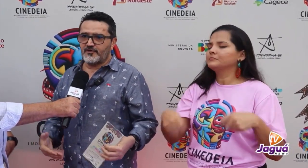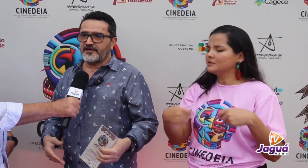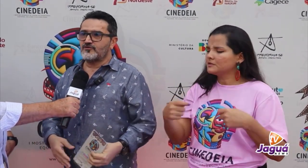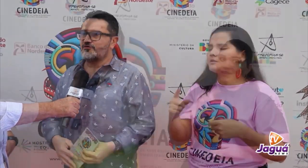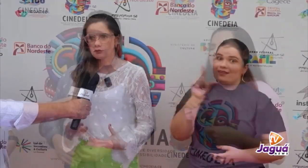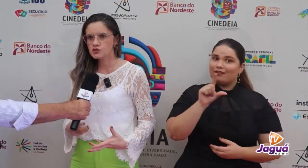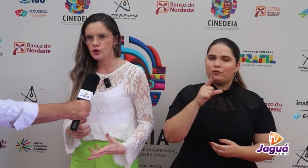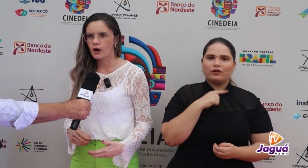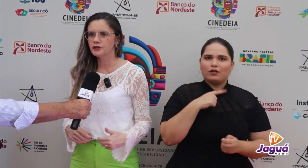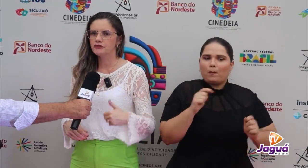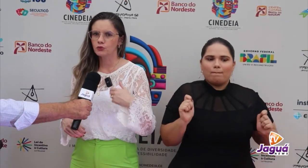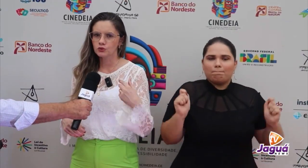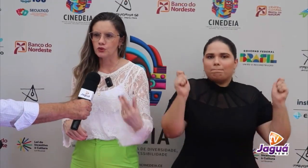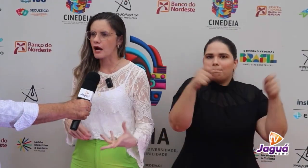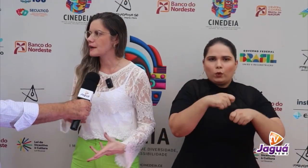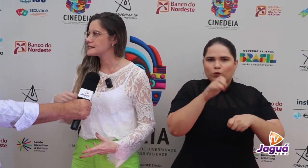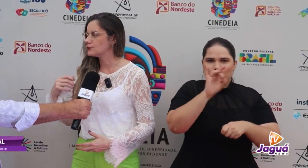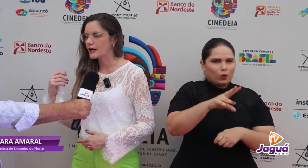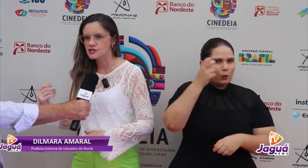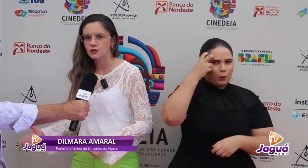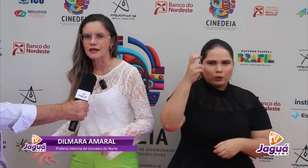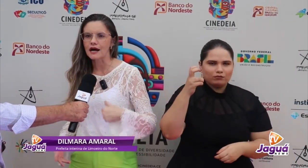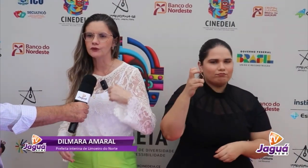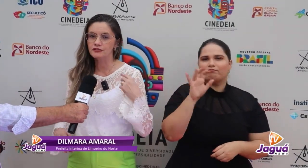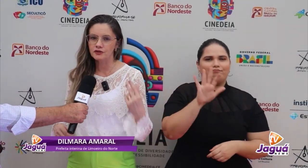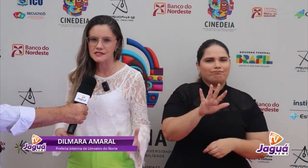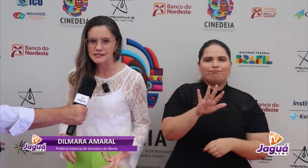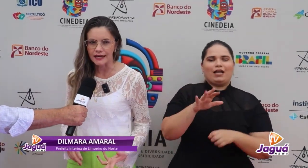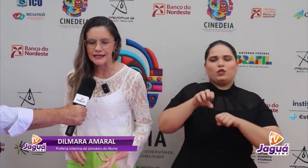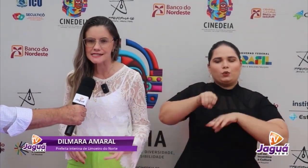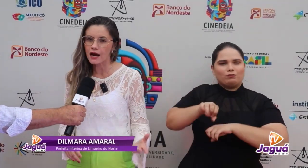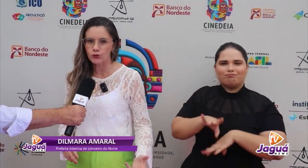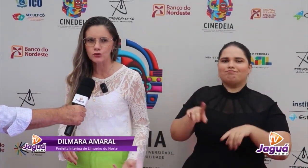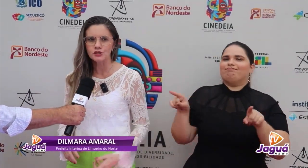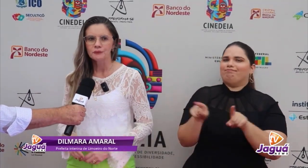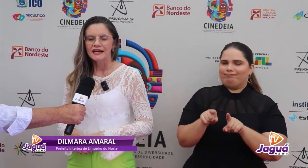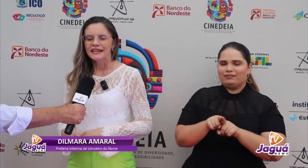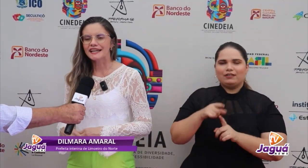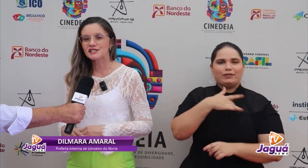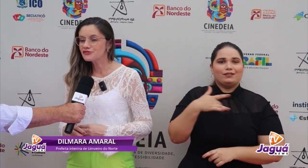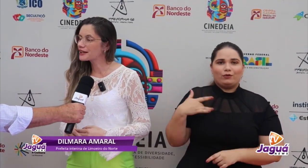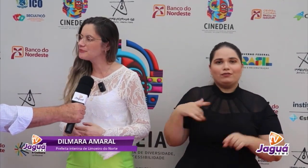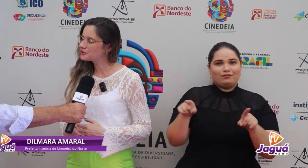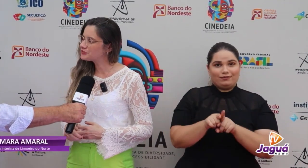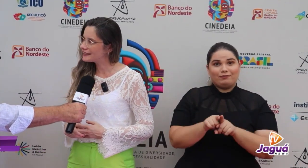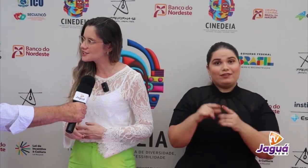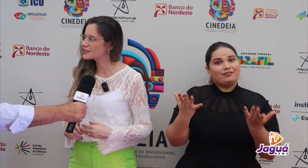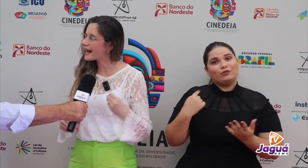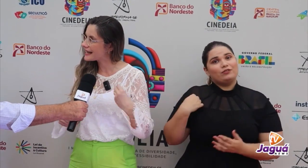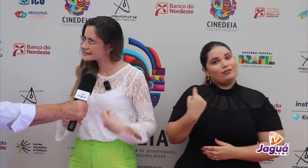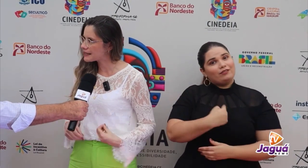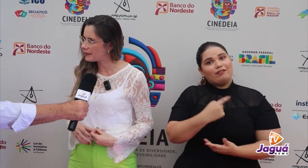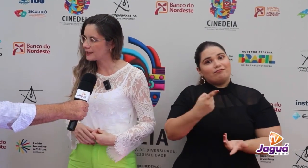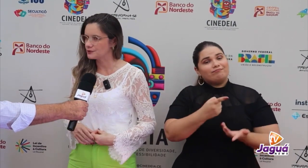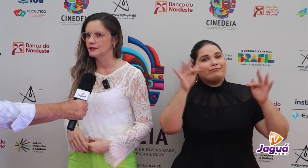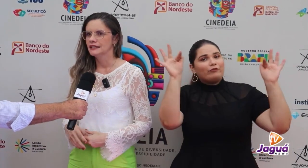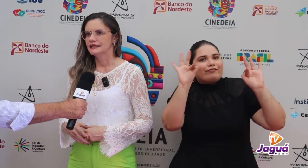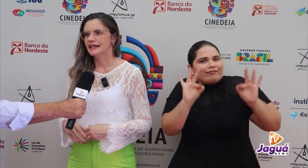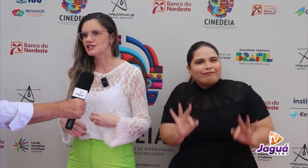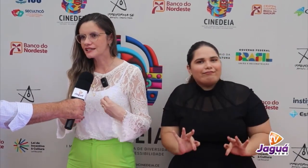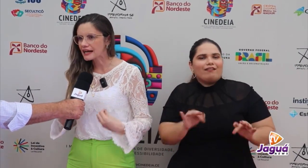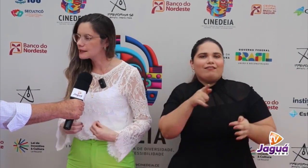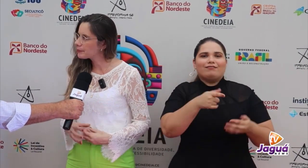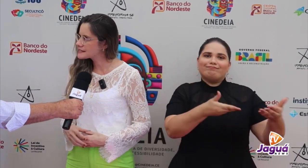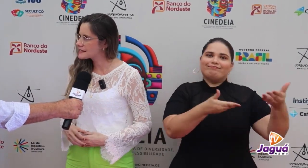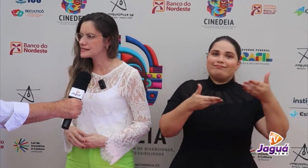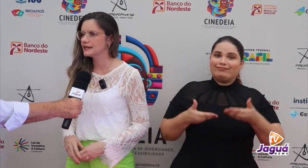tem que ser apoiador. Não só a nível cultural, mas educacional, nível de saúde. E a gente fica muito feliz de estar recebendo,